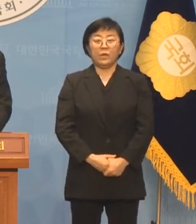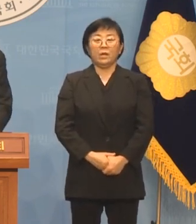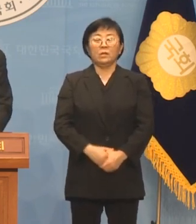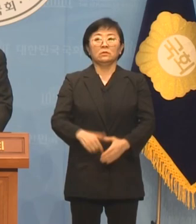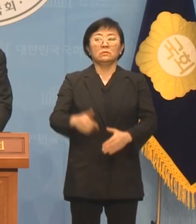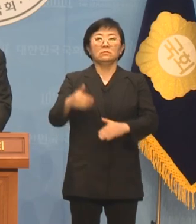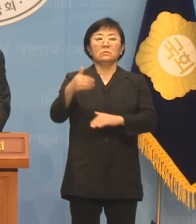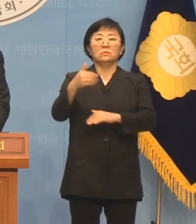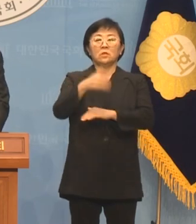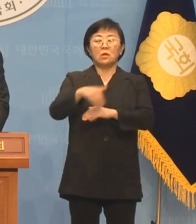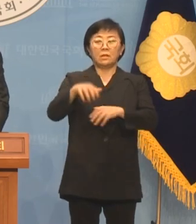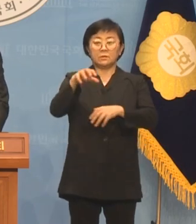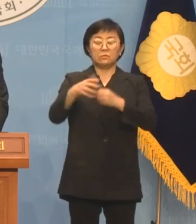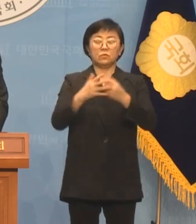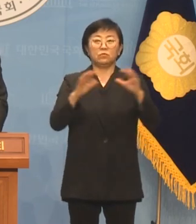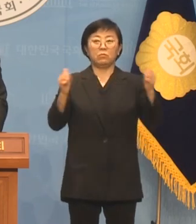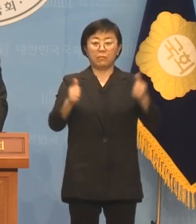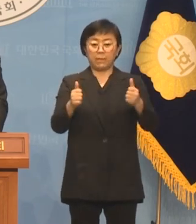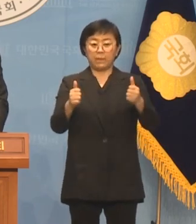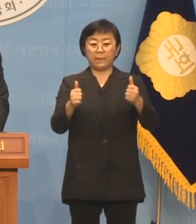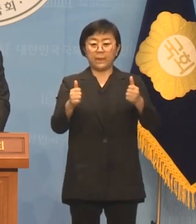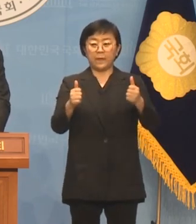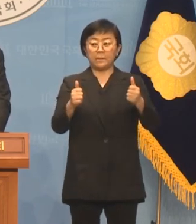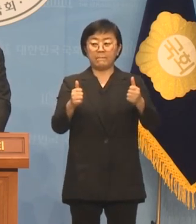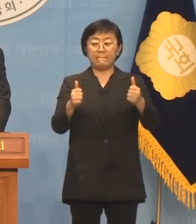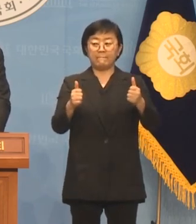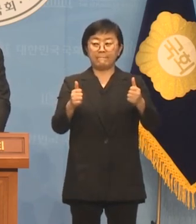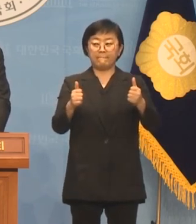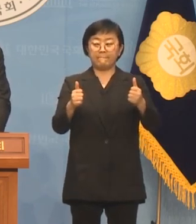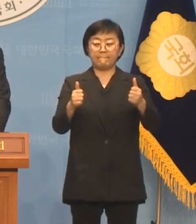전략지역이라는 것은 우리 국회의원이